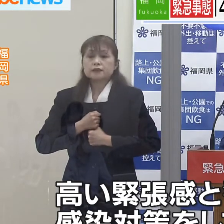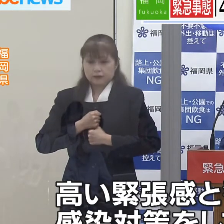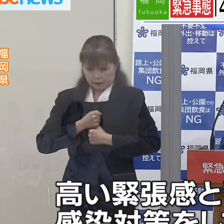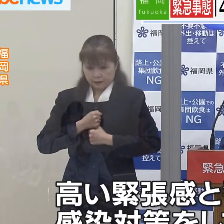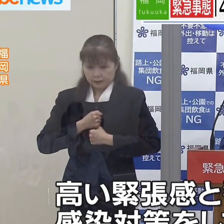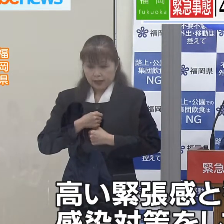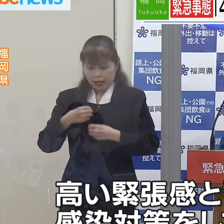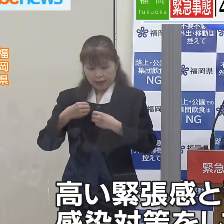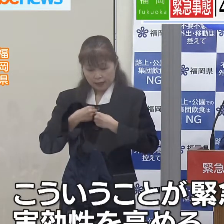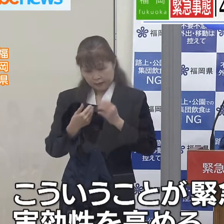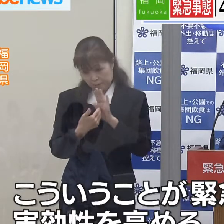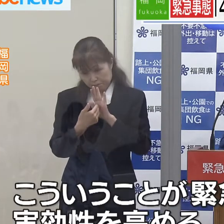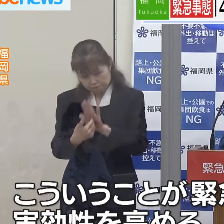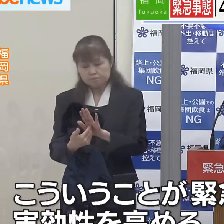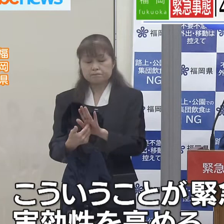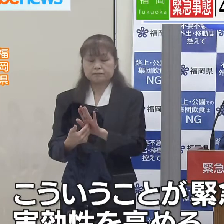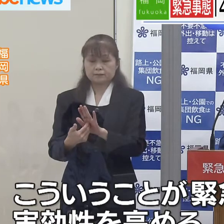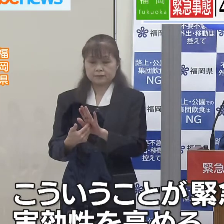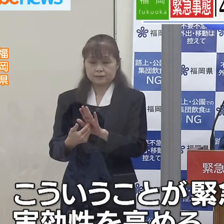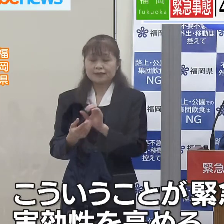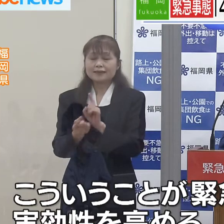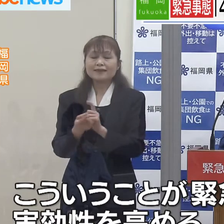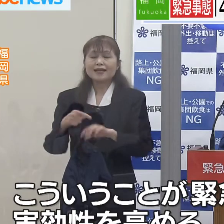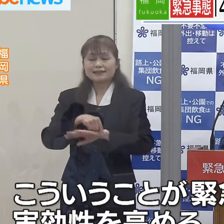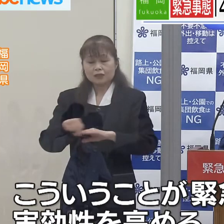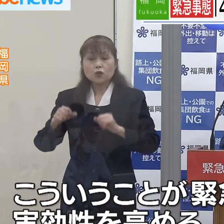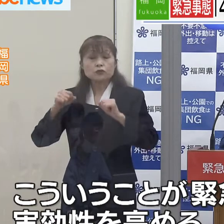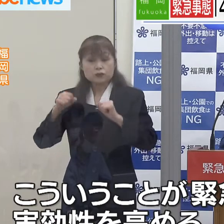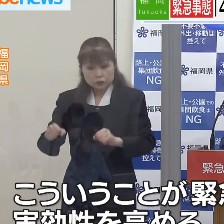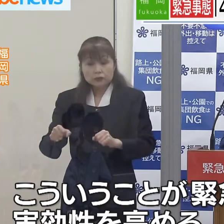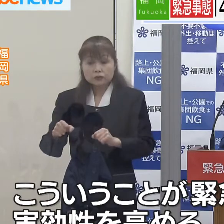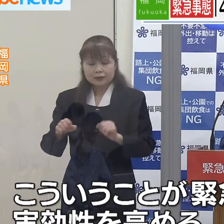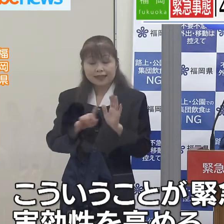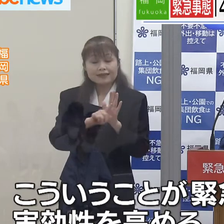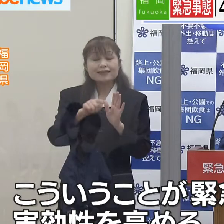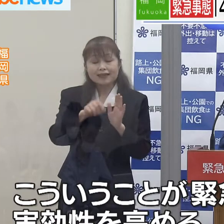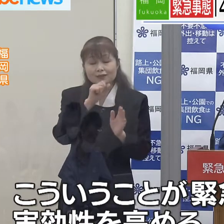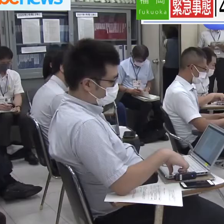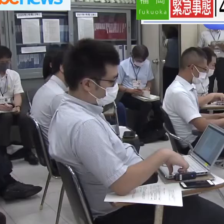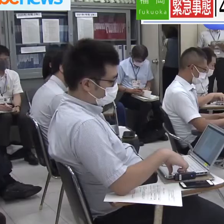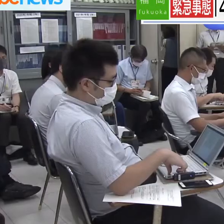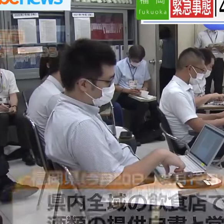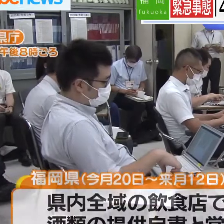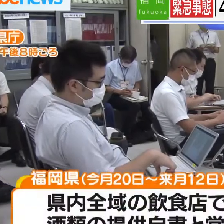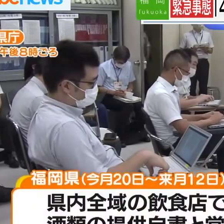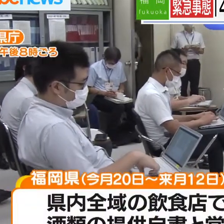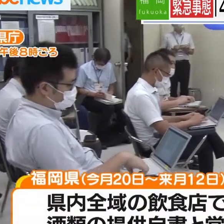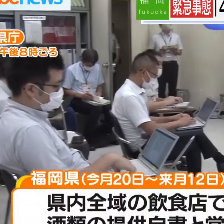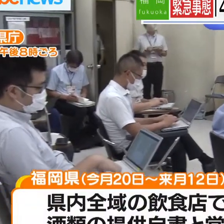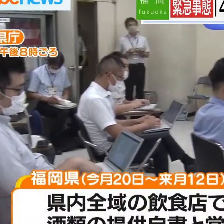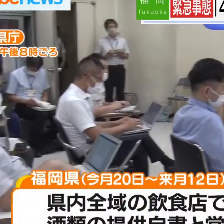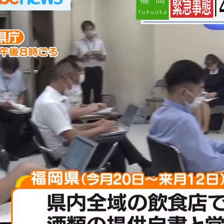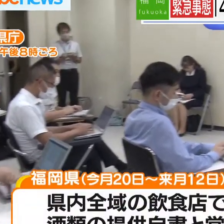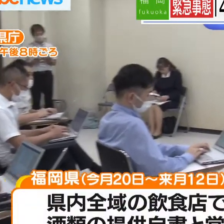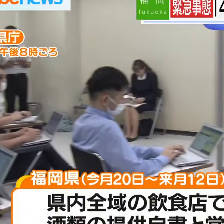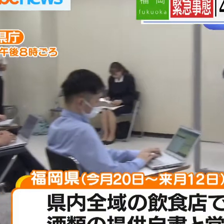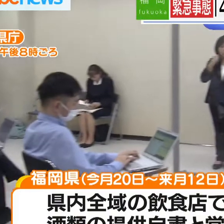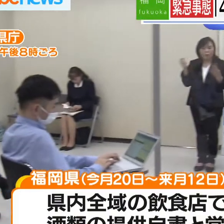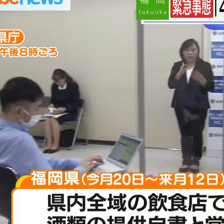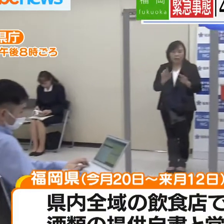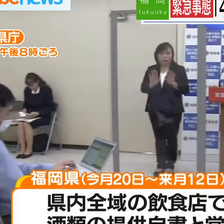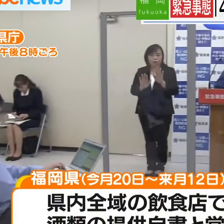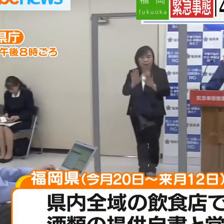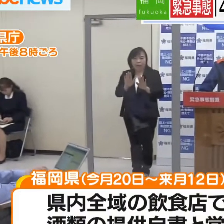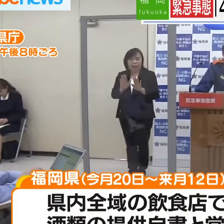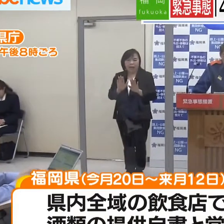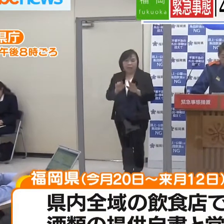対策をしていくと、こういうことがこの宣言の実効性を高めると。 20日から緊急事態宣